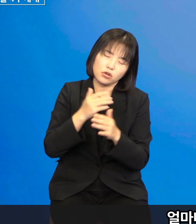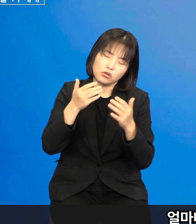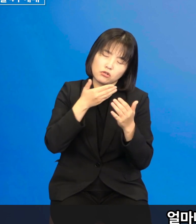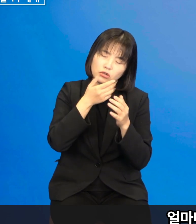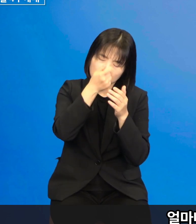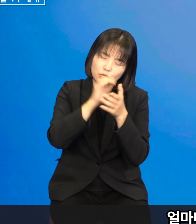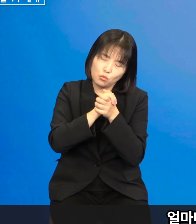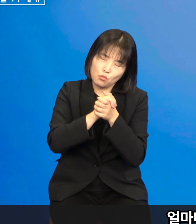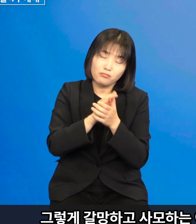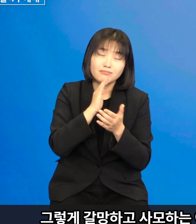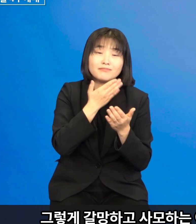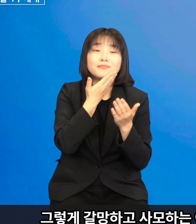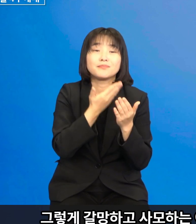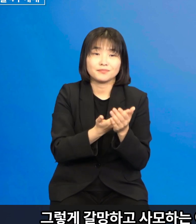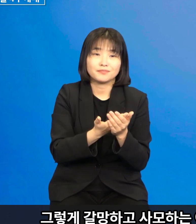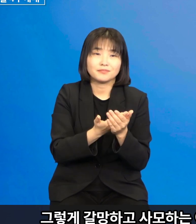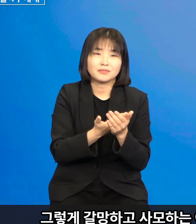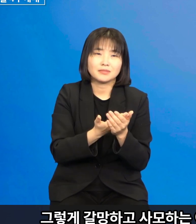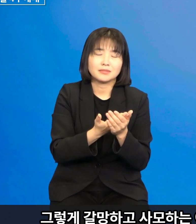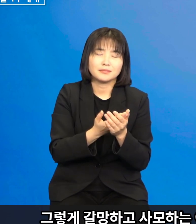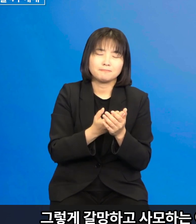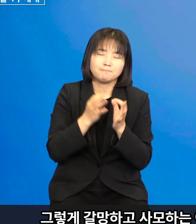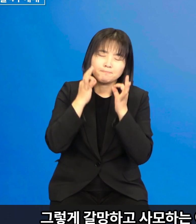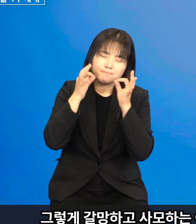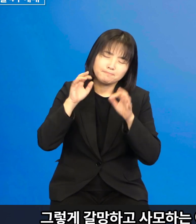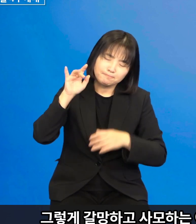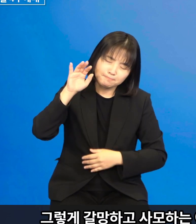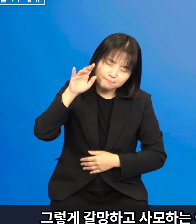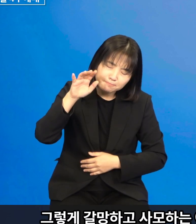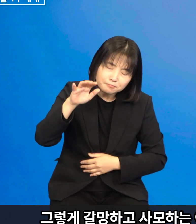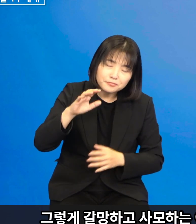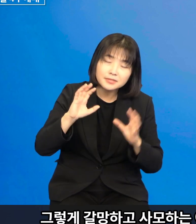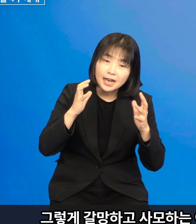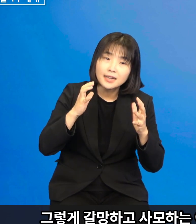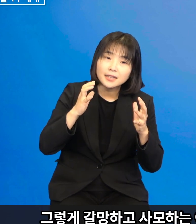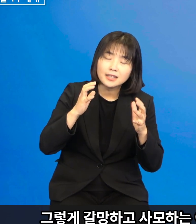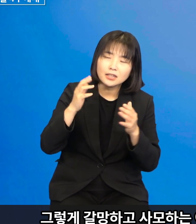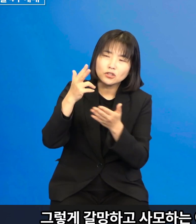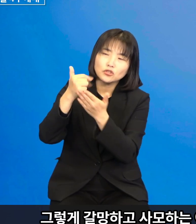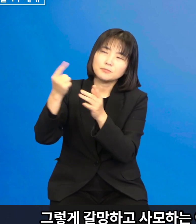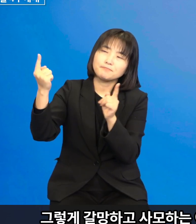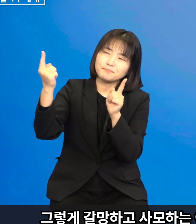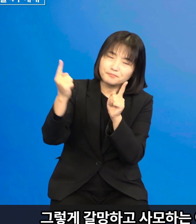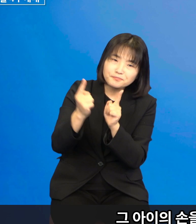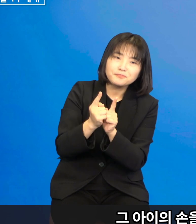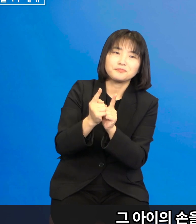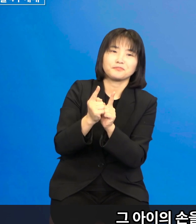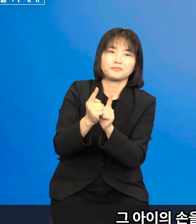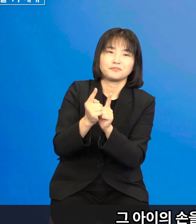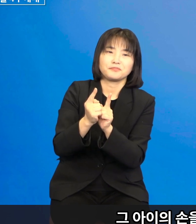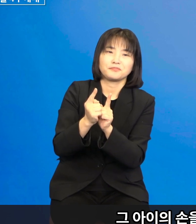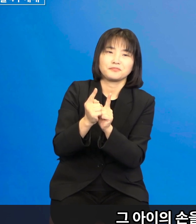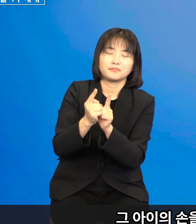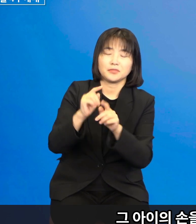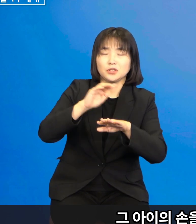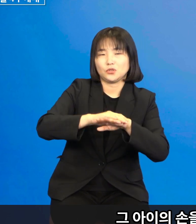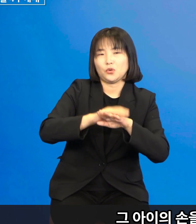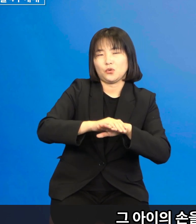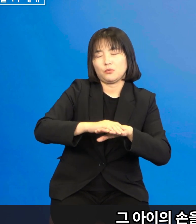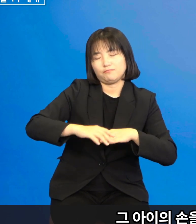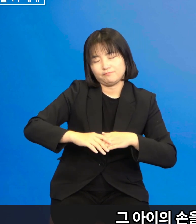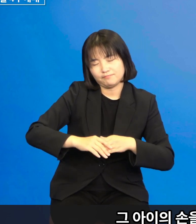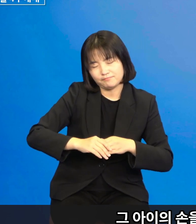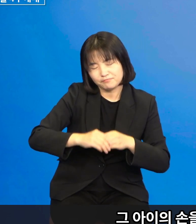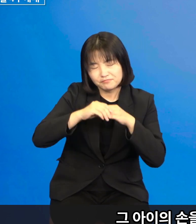귀합니까? 그렇게 갈망하고 사모하는 아이에게 주님께서 찾아와 주셨어. 그 아이의 손을